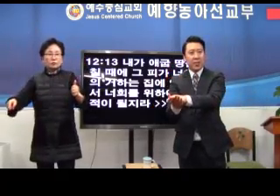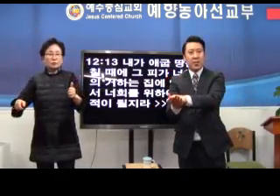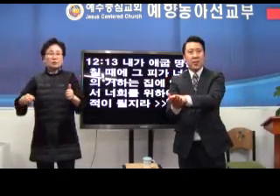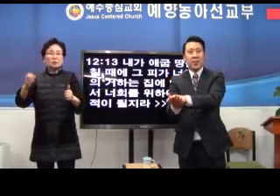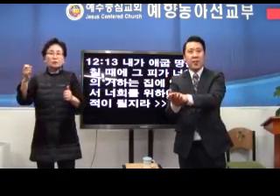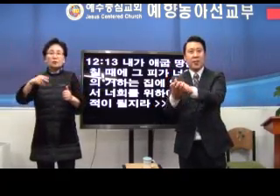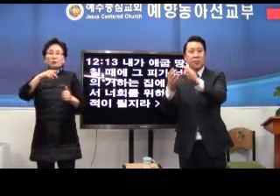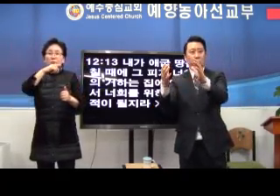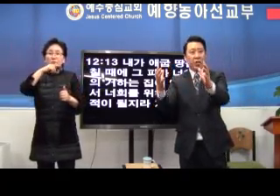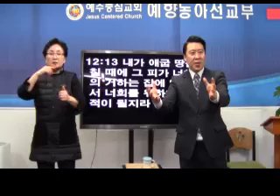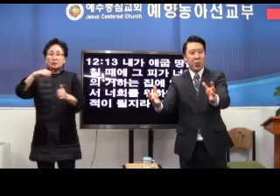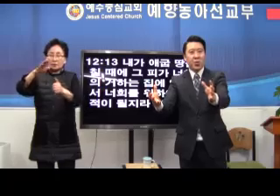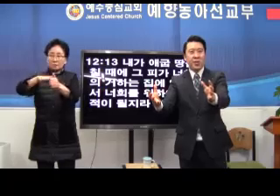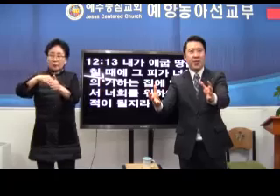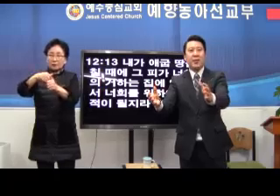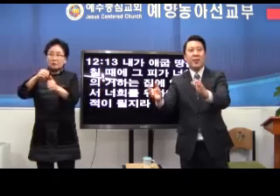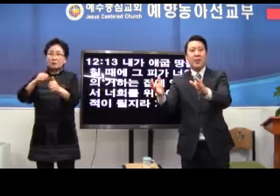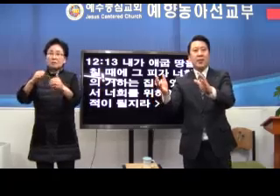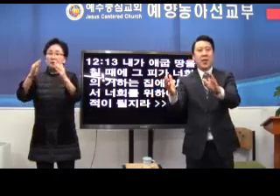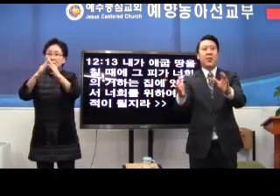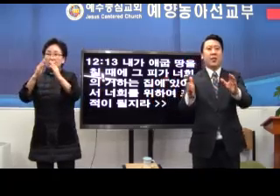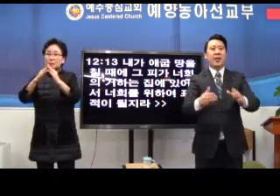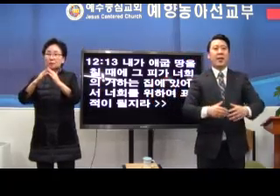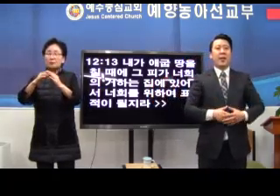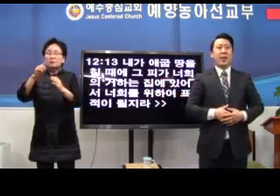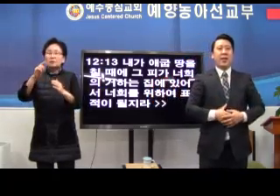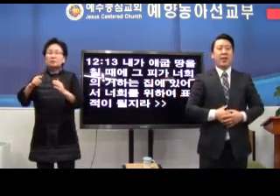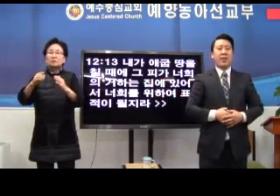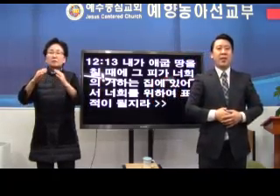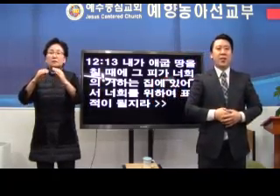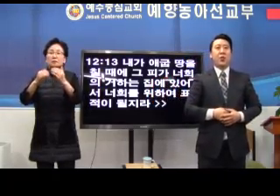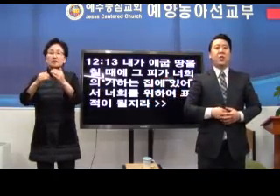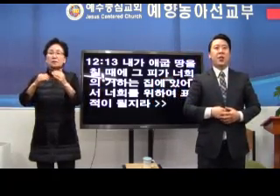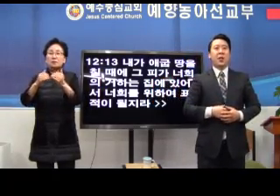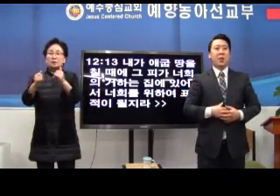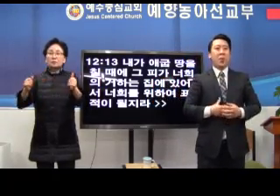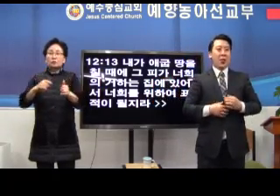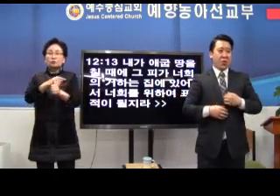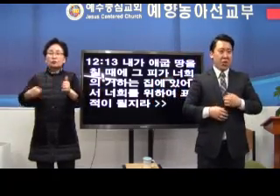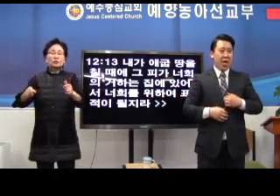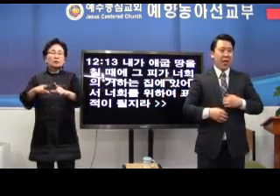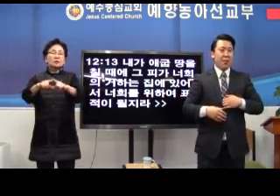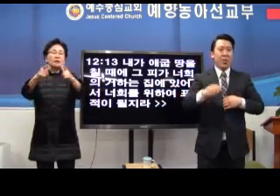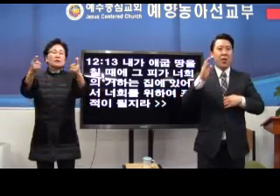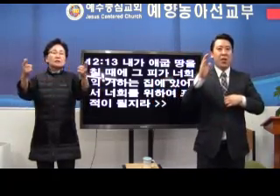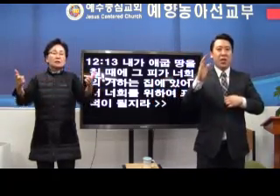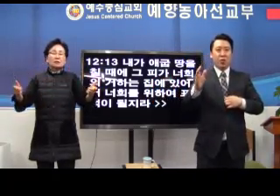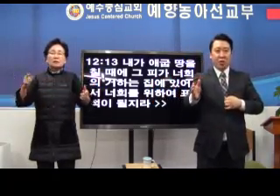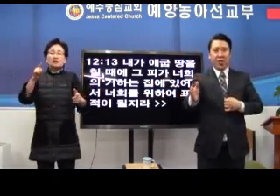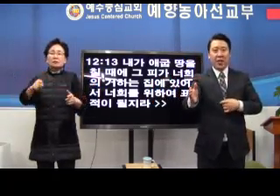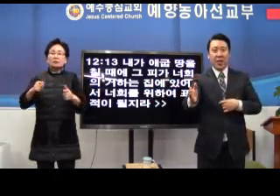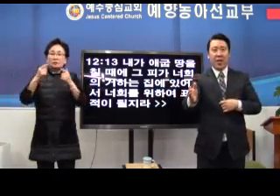장자는 그 모든 가족은 살으리라. 이것이 반드시 하나님이